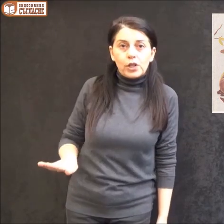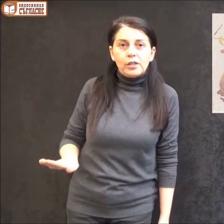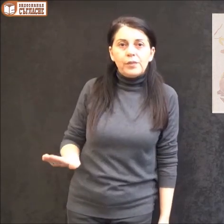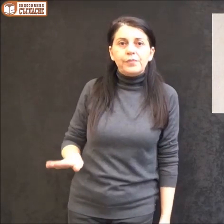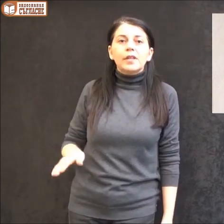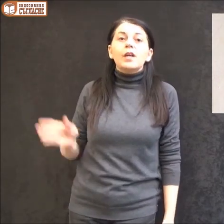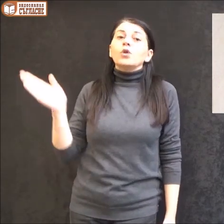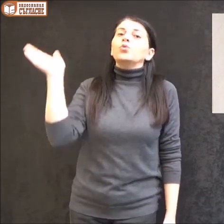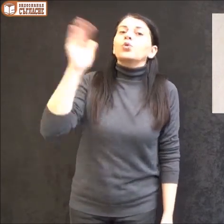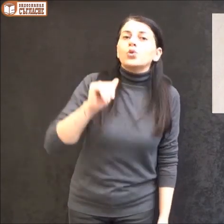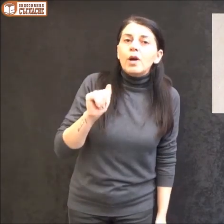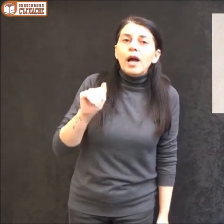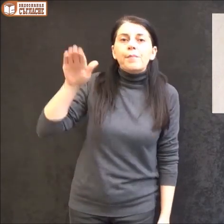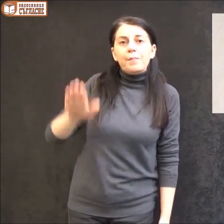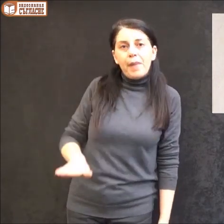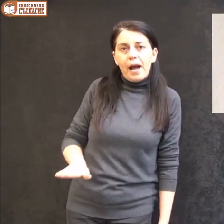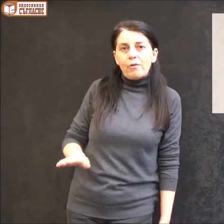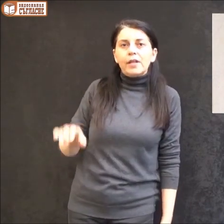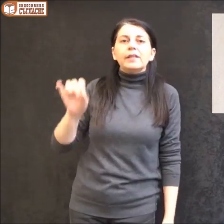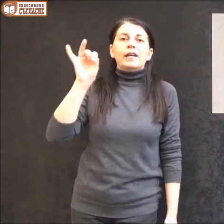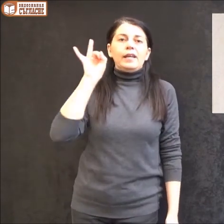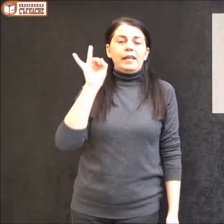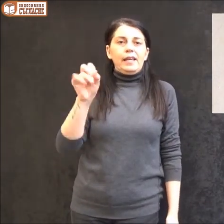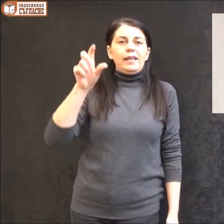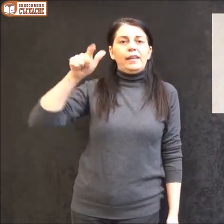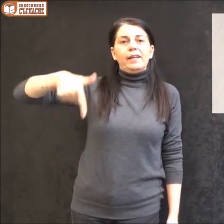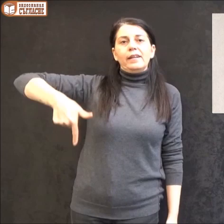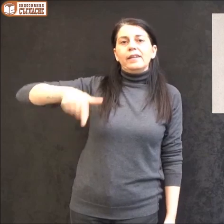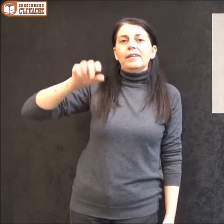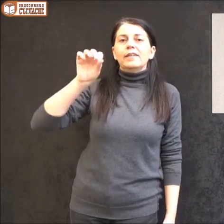внучката. Дошла малката